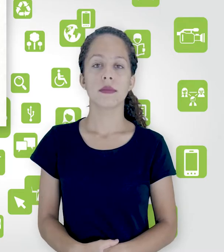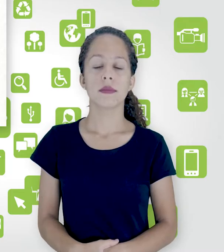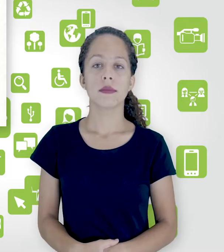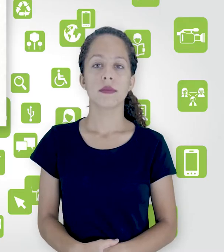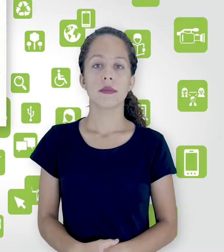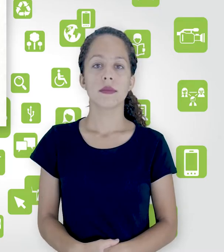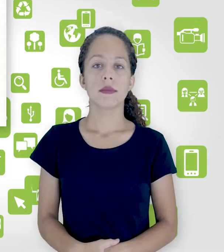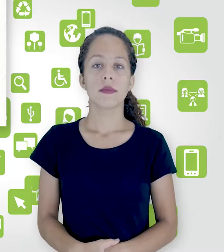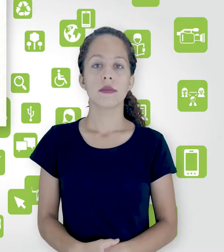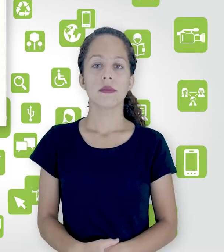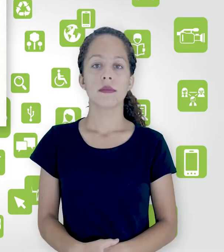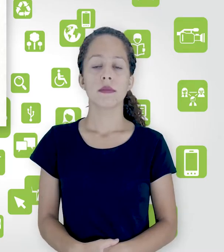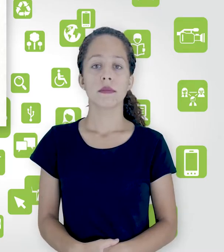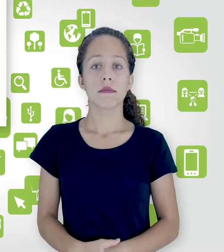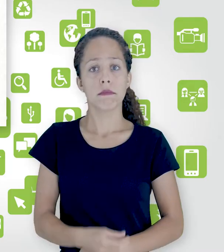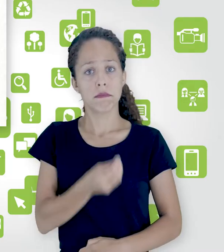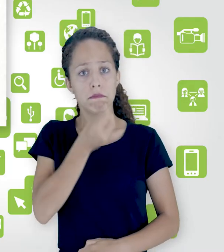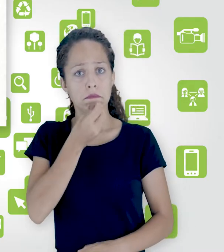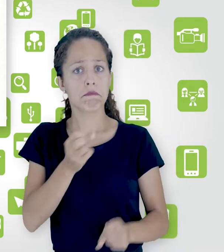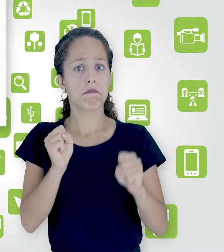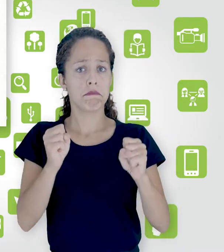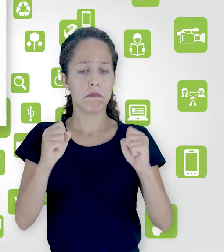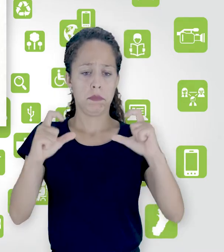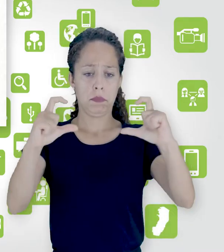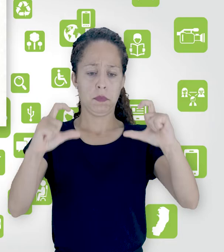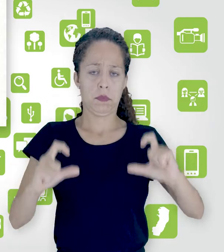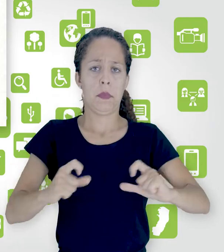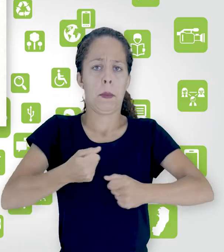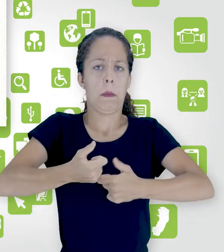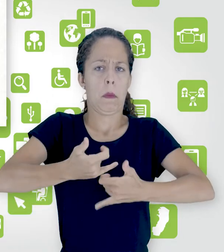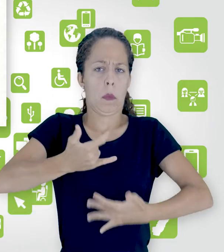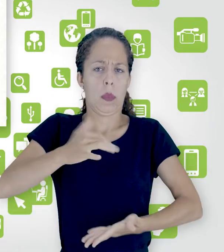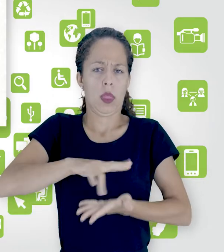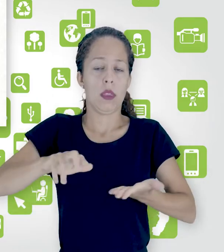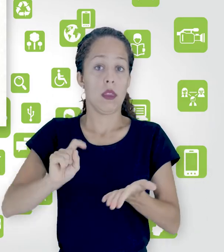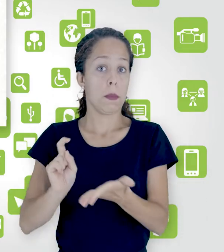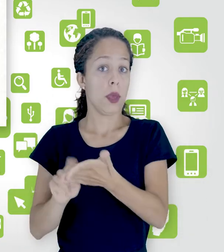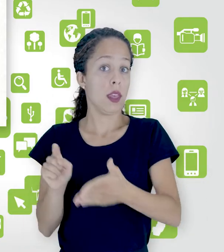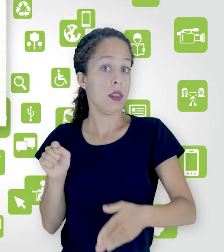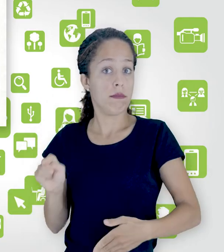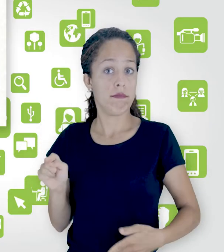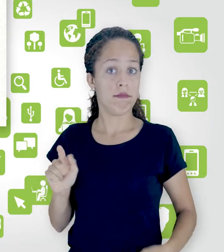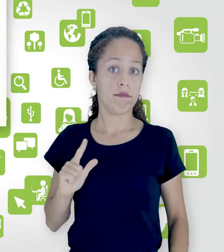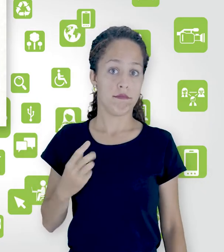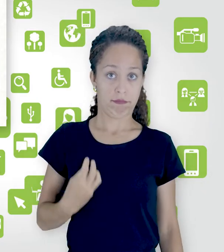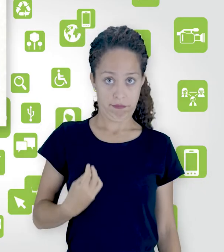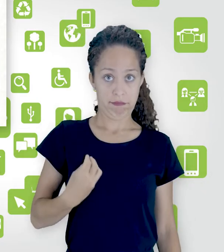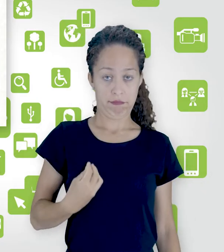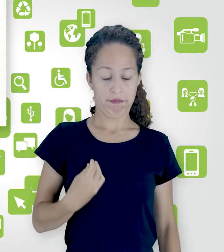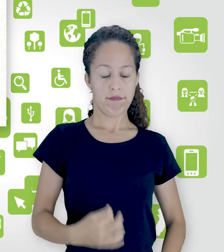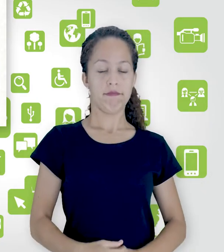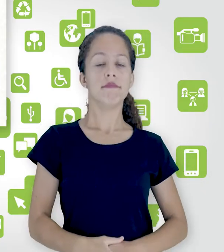E aí E você também pode adicionar mais campos clicando neste botão